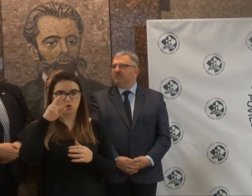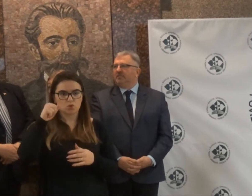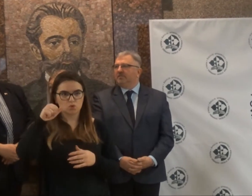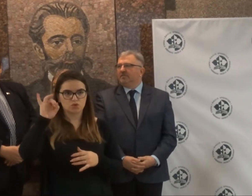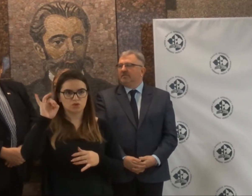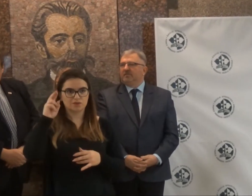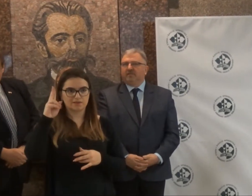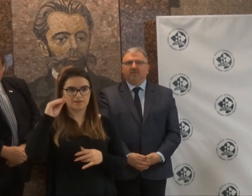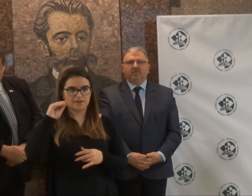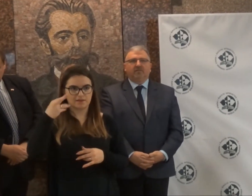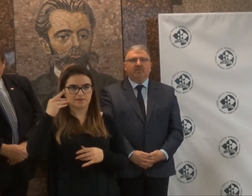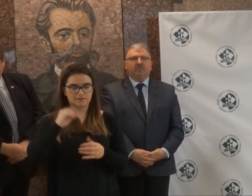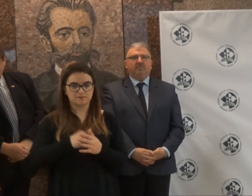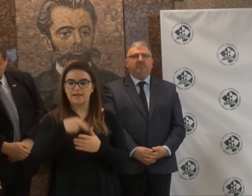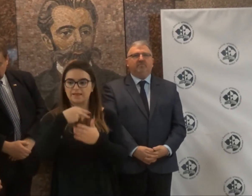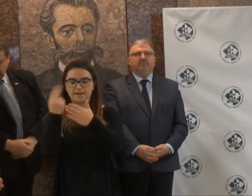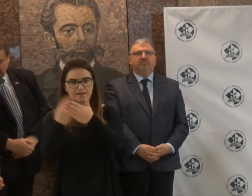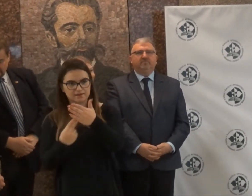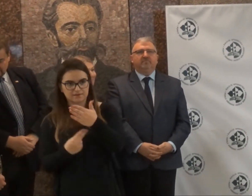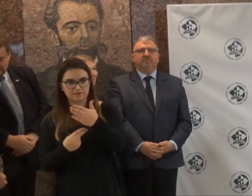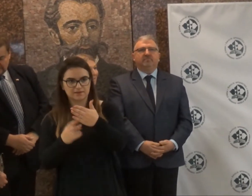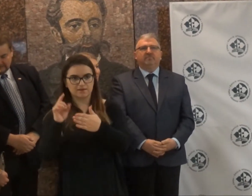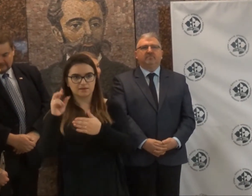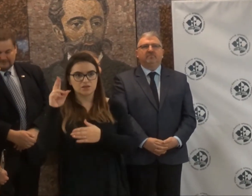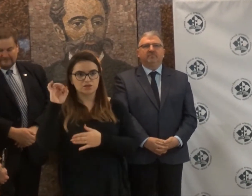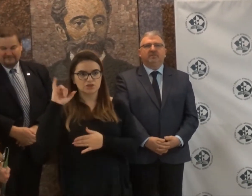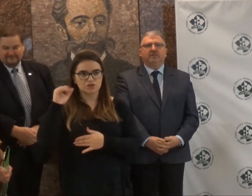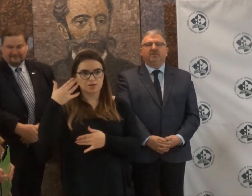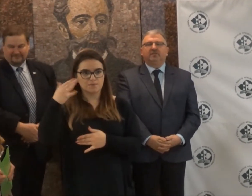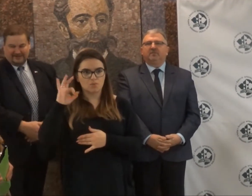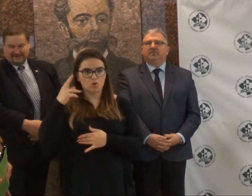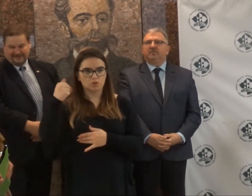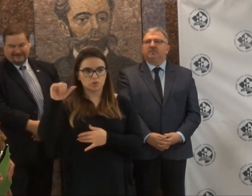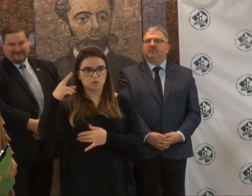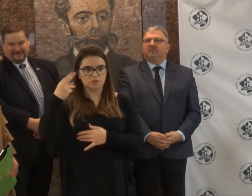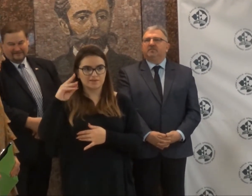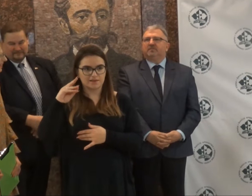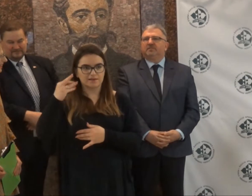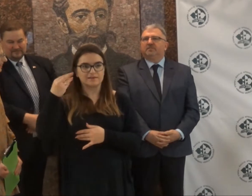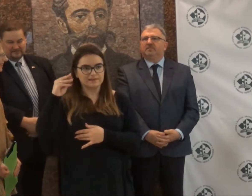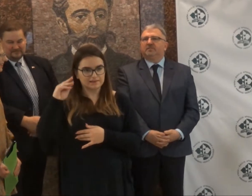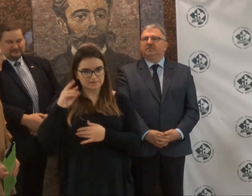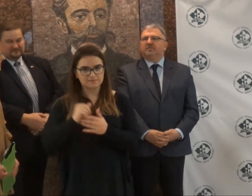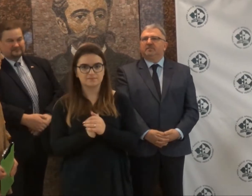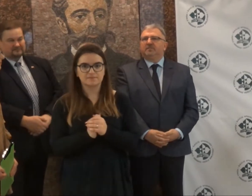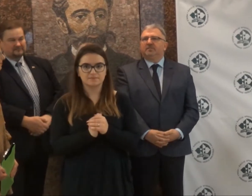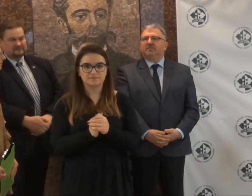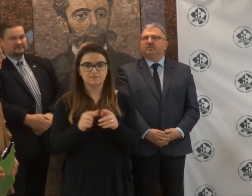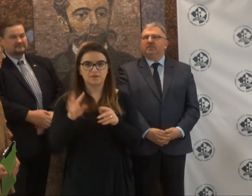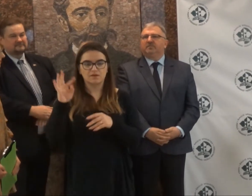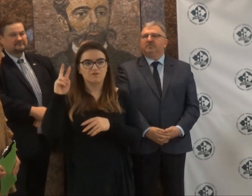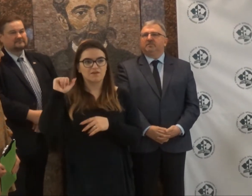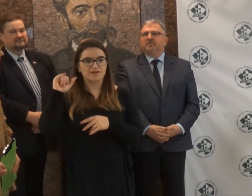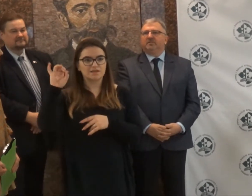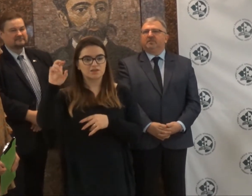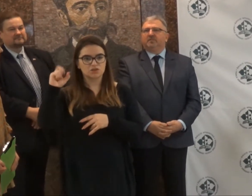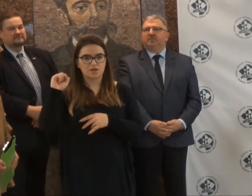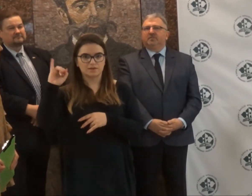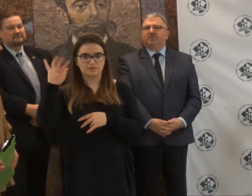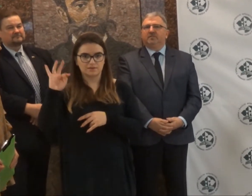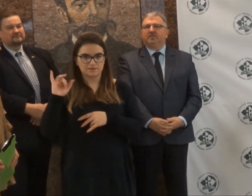Ruškienė, dailininkė grafikė Gražina Šimoliūnienė, dailininkas grafikas Tomas